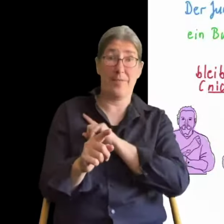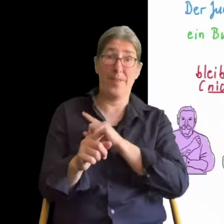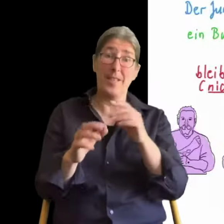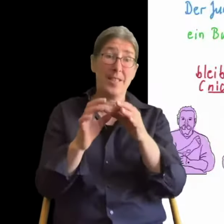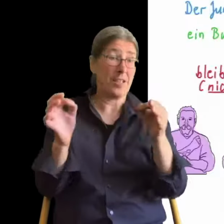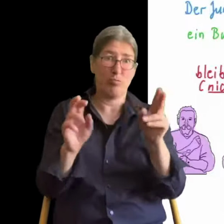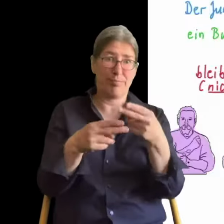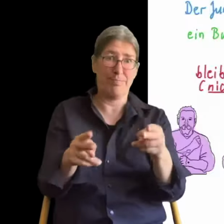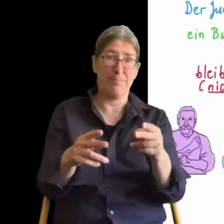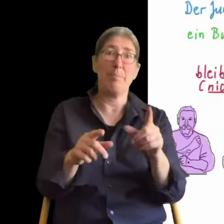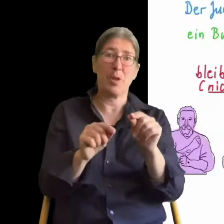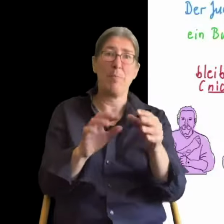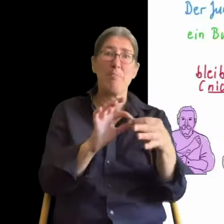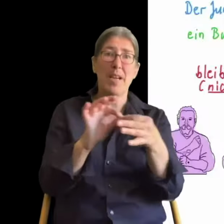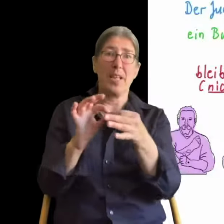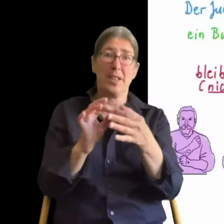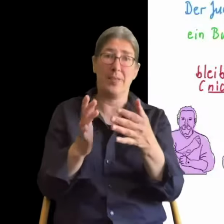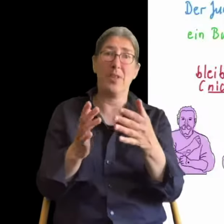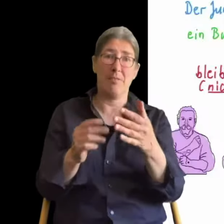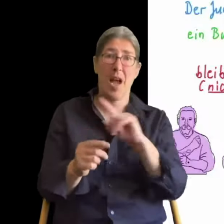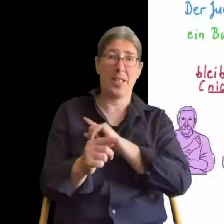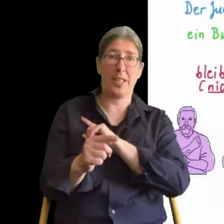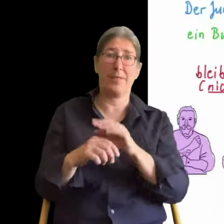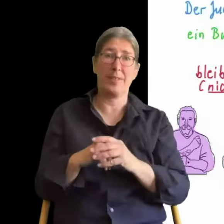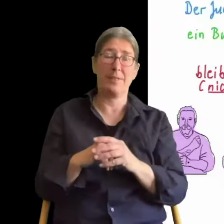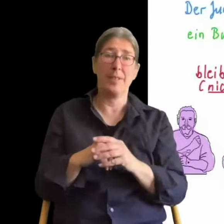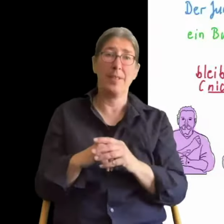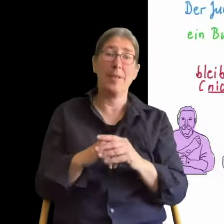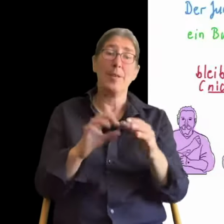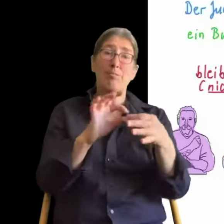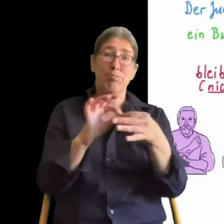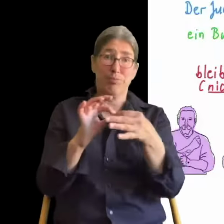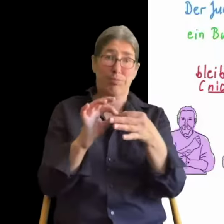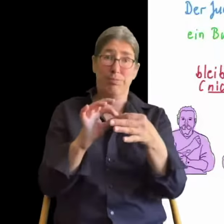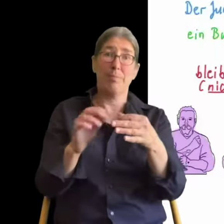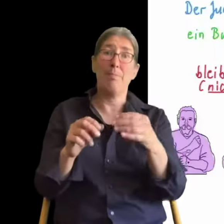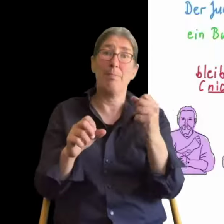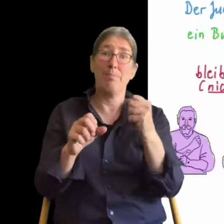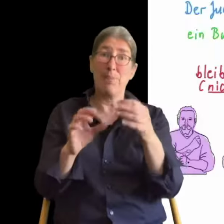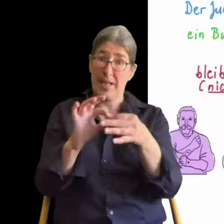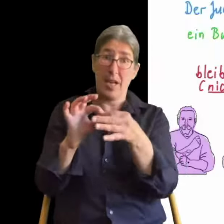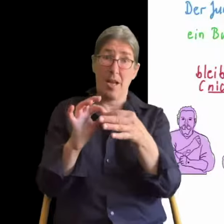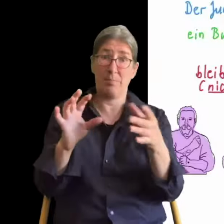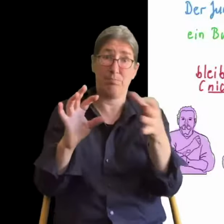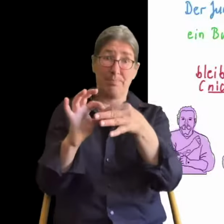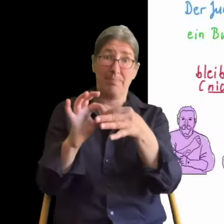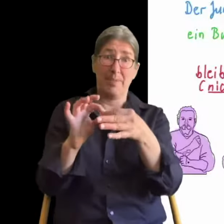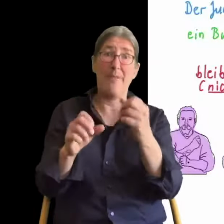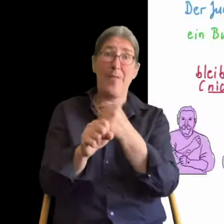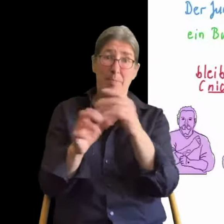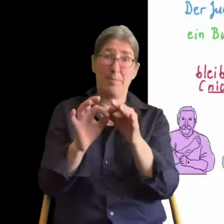vollständig. Das sind die prädikativen Adjektive. Die beziehen sich auf das Prädikat, also auf das Verb im